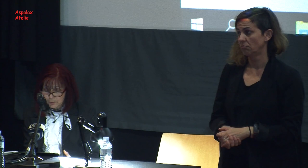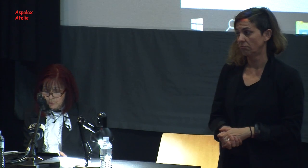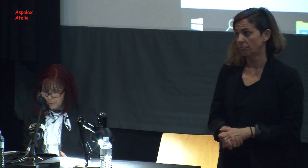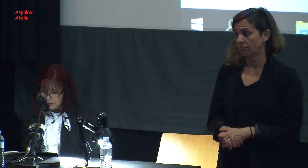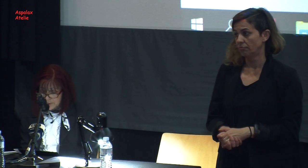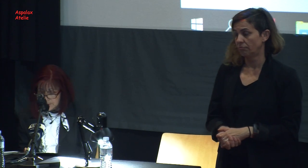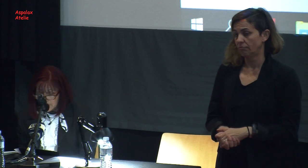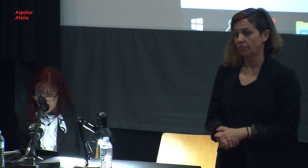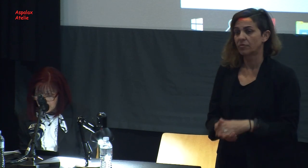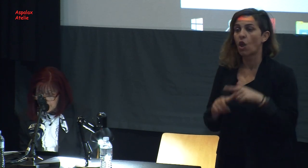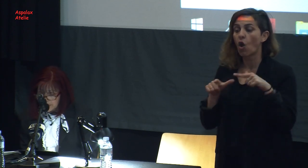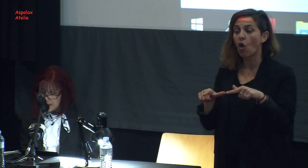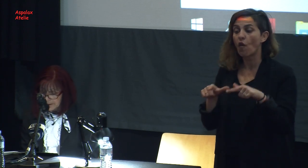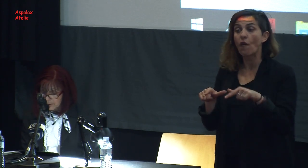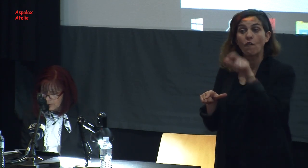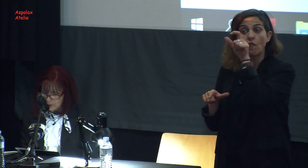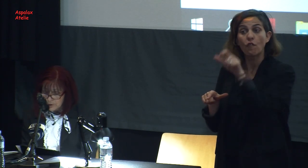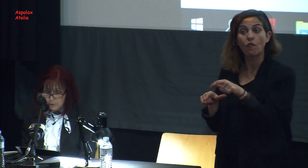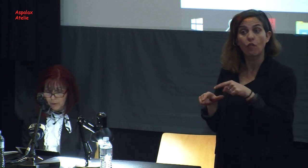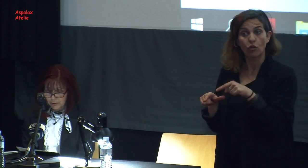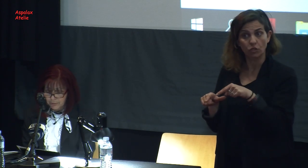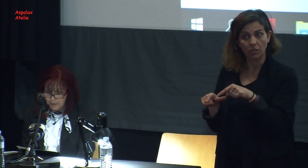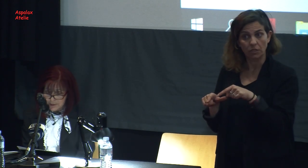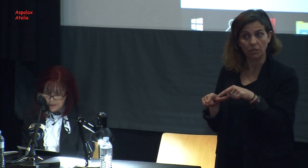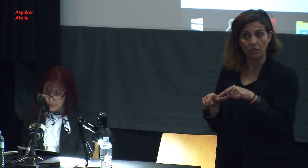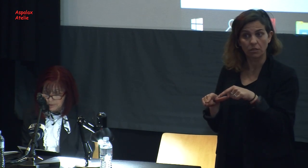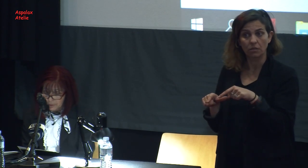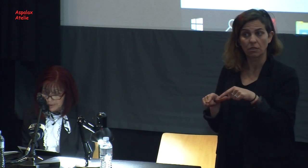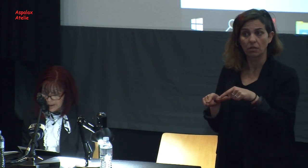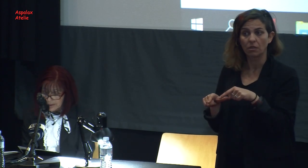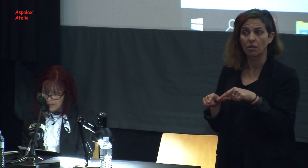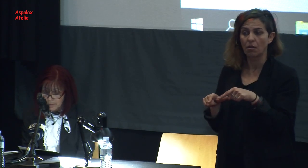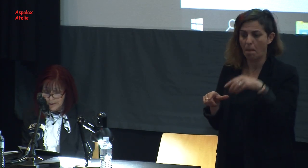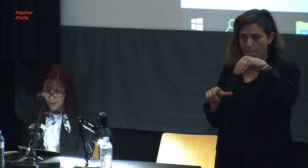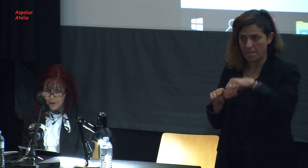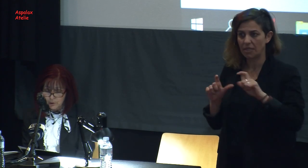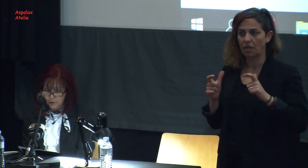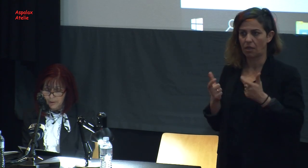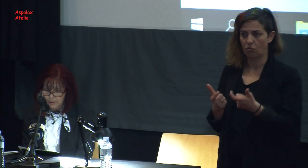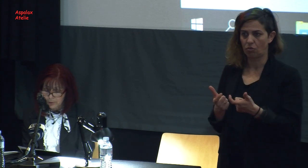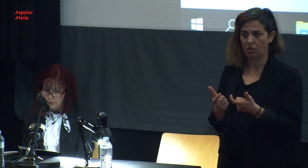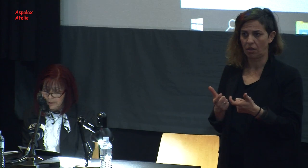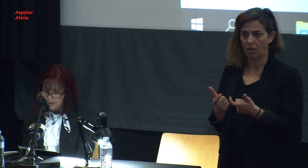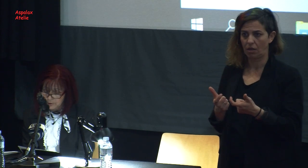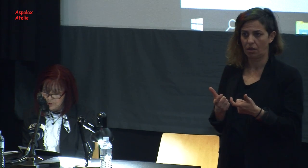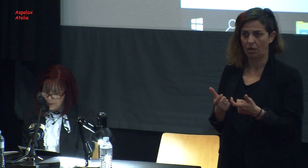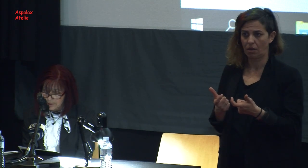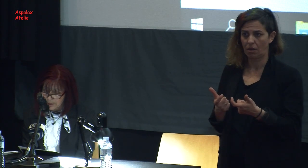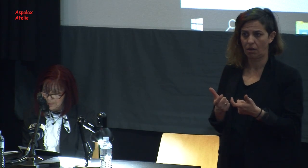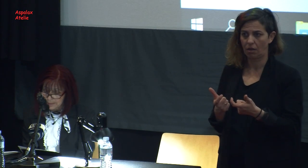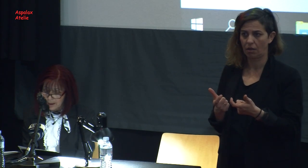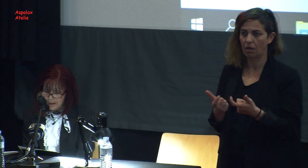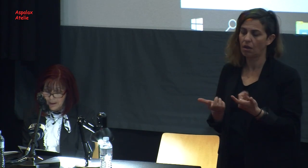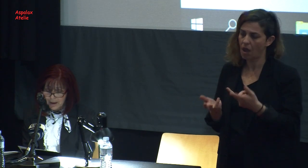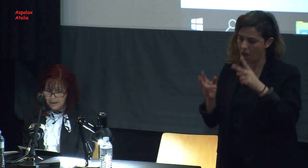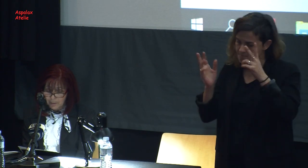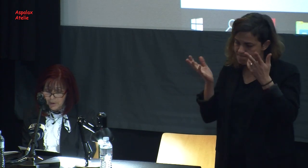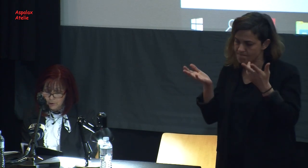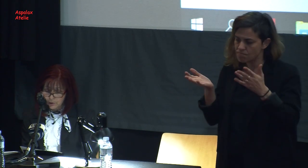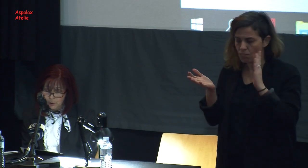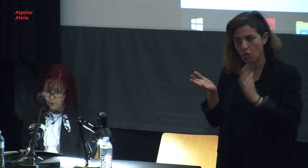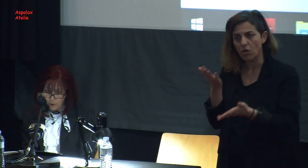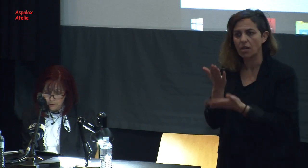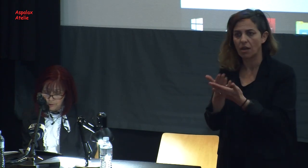Ο θεσμός του φροντιστή, η αναγνώριση του ρόλου του φροντιστή στην οικογένεια μπορεί να μειώσει τον αριθμό των εγκλήσεων σε ιδρύματα,